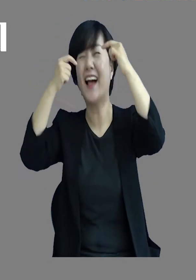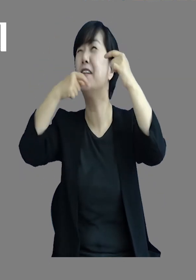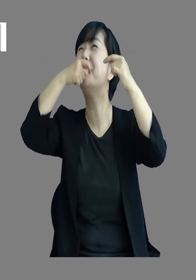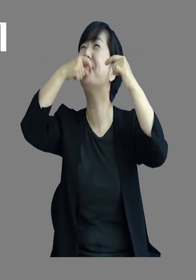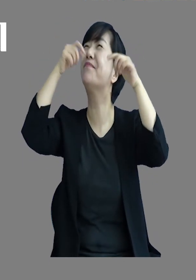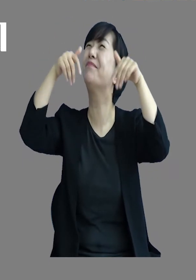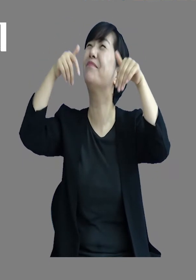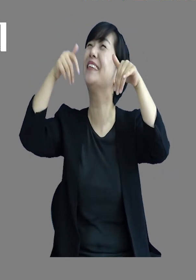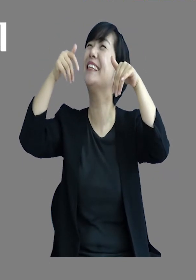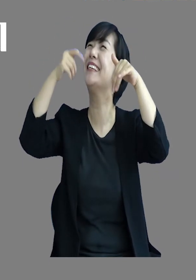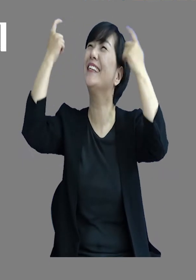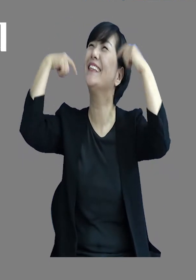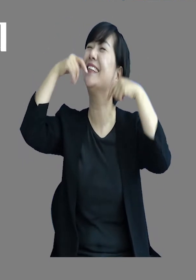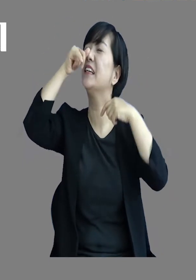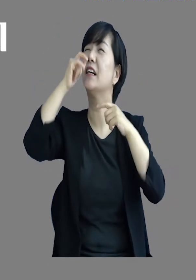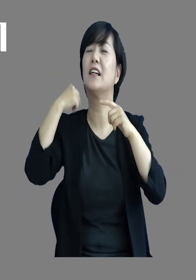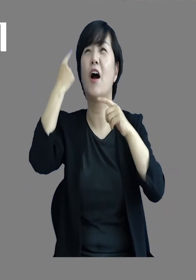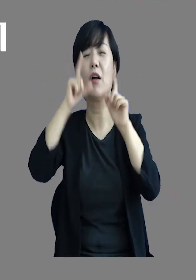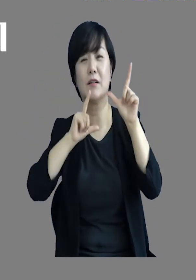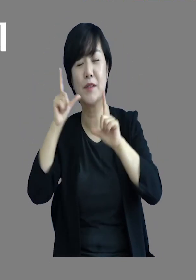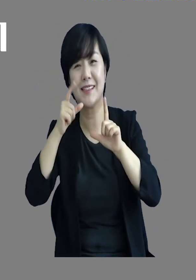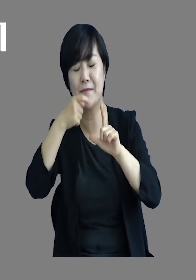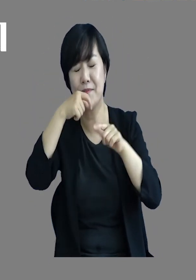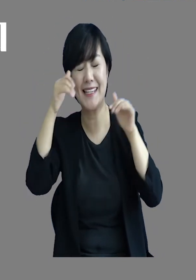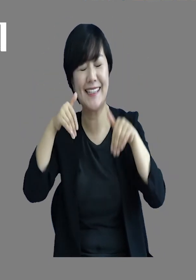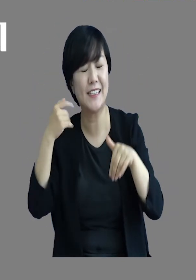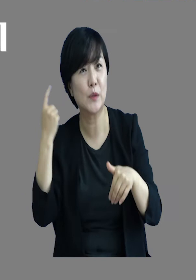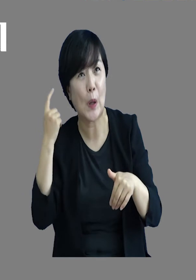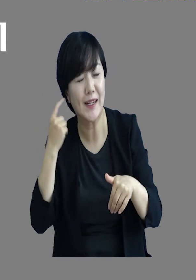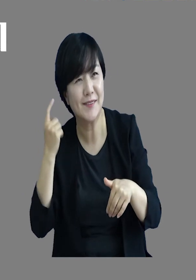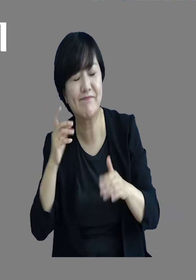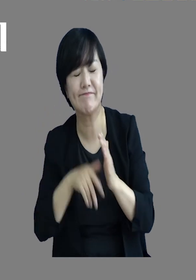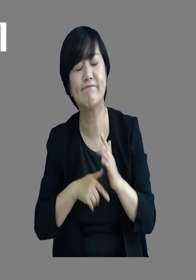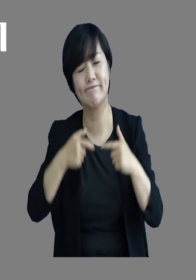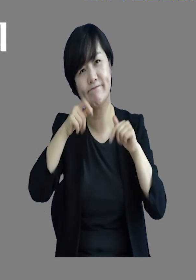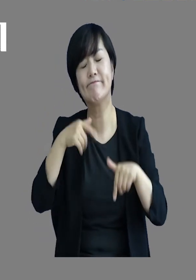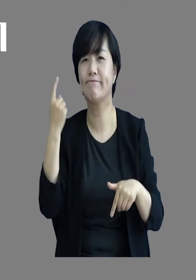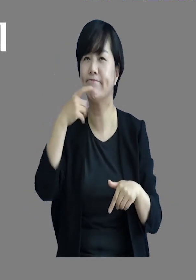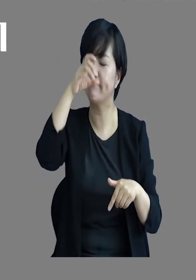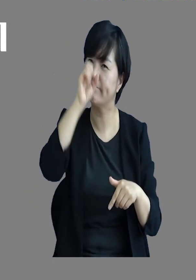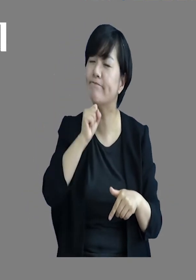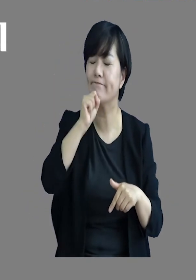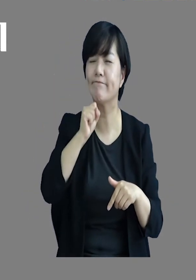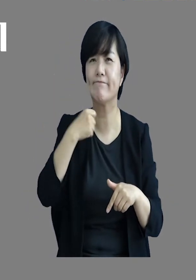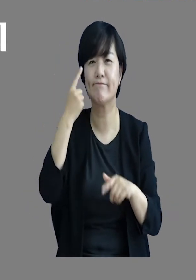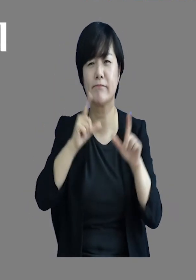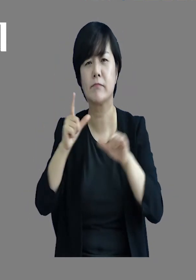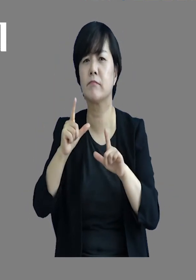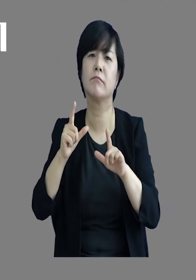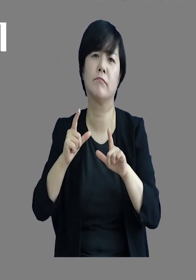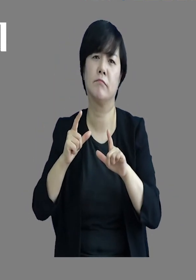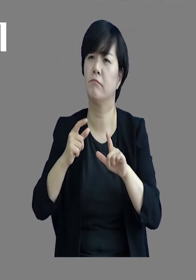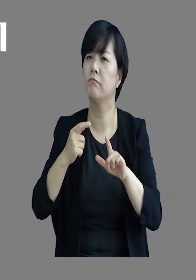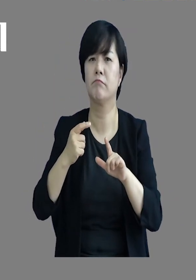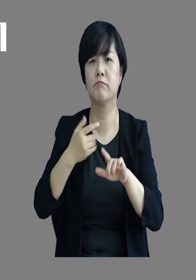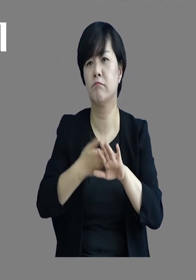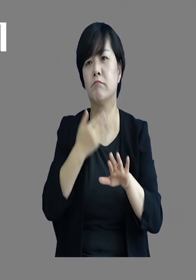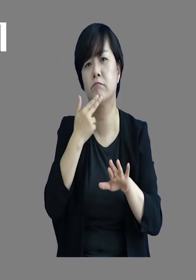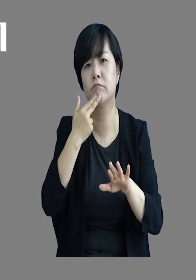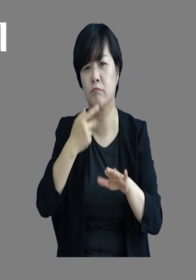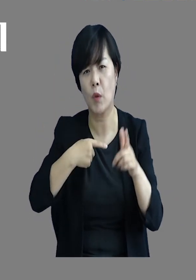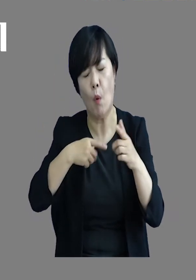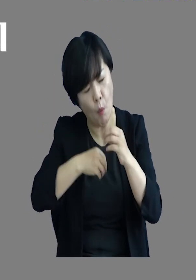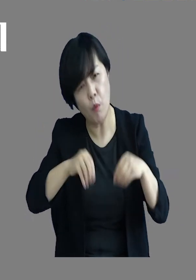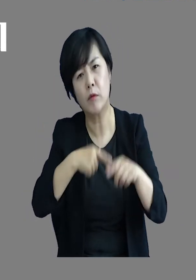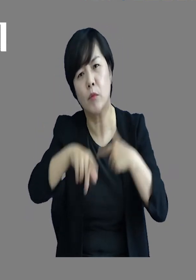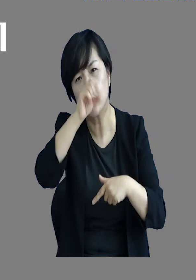비를 느껴요. 그 표정은 빗소리를 들으면서 빗소리 좋네 하는 표정과 다르지 않아요. 어떻게 보면 더